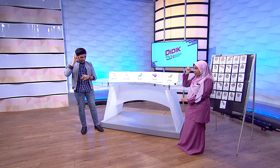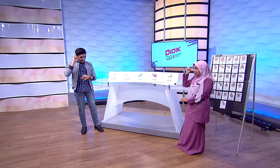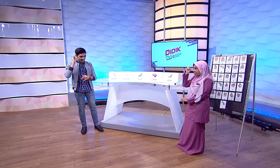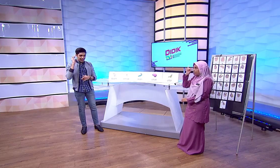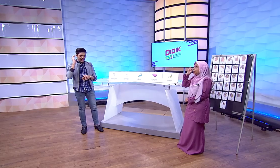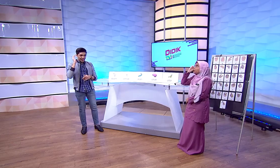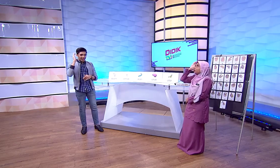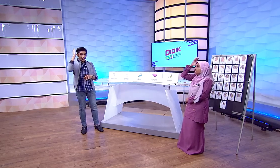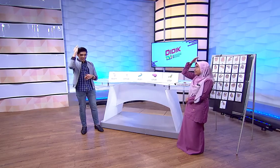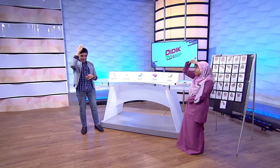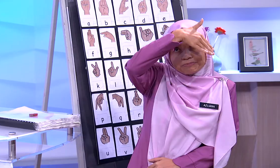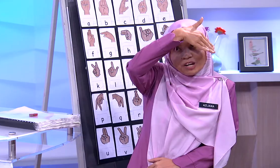pas tuh